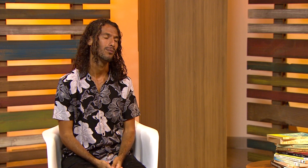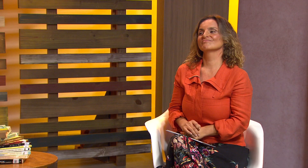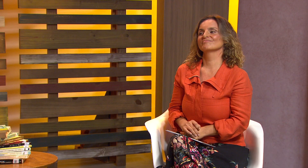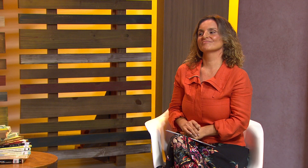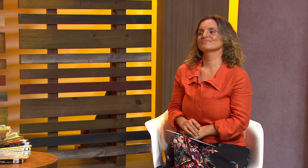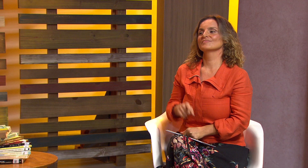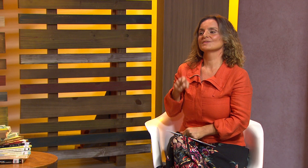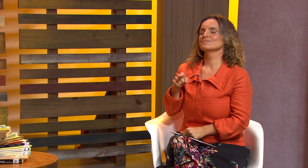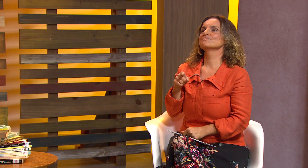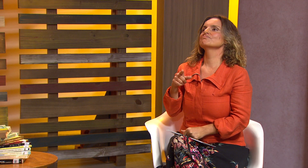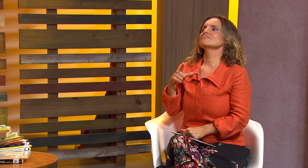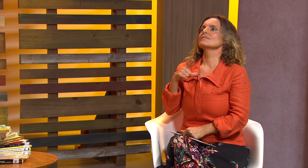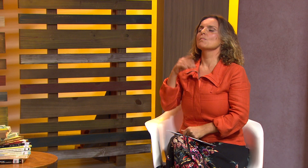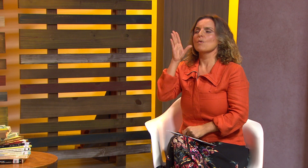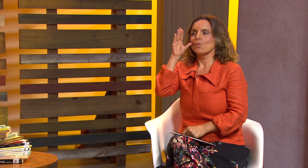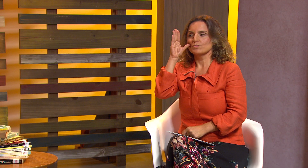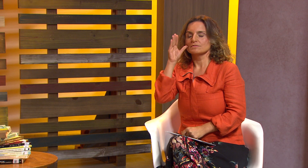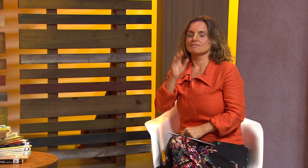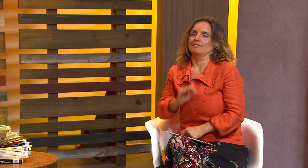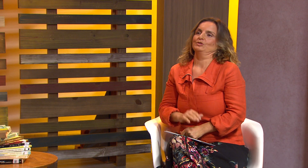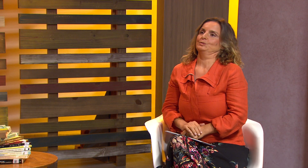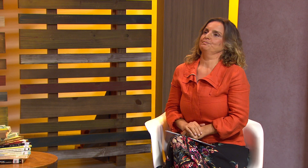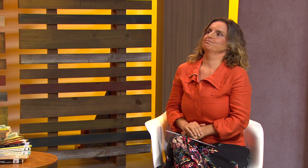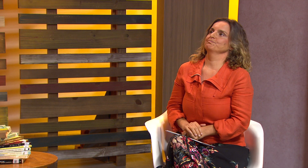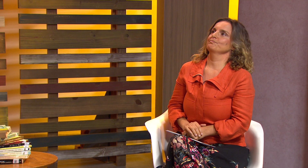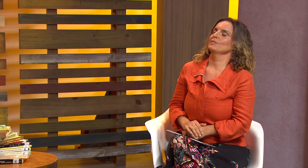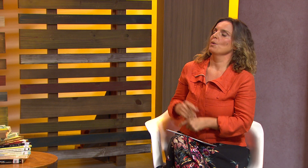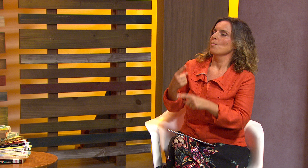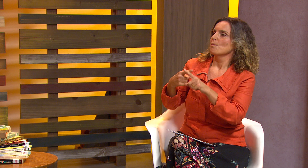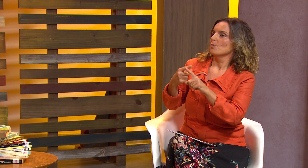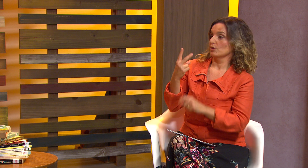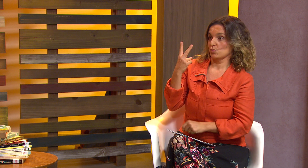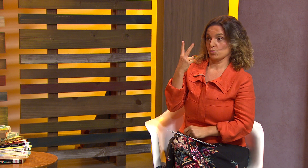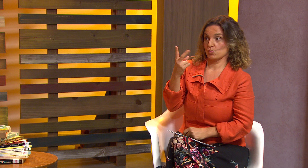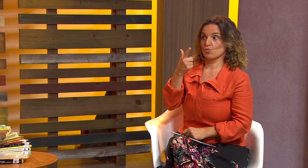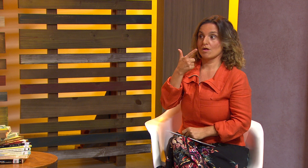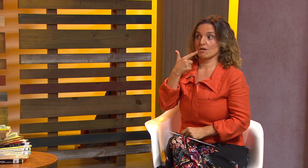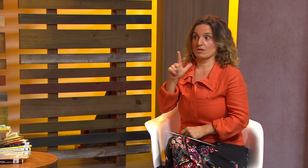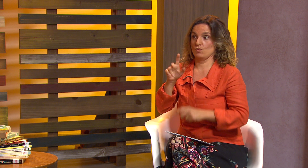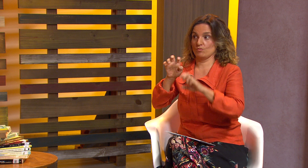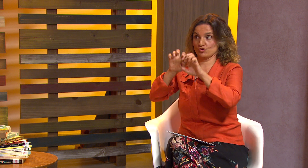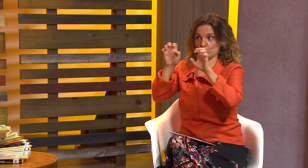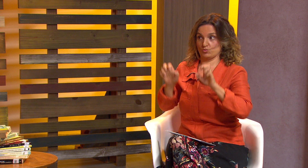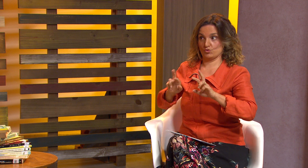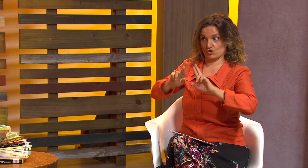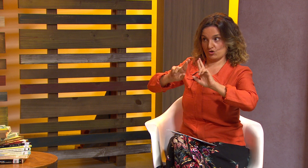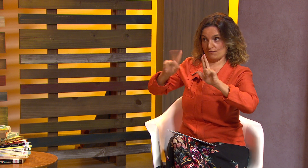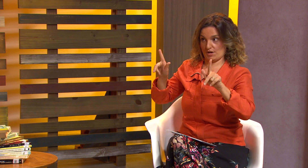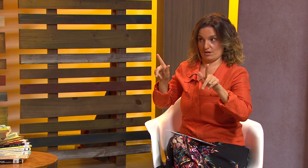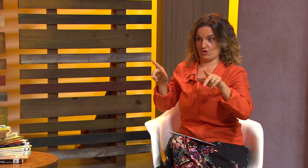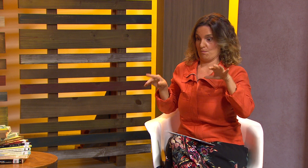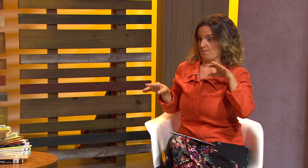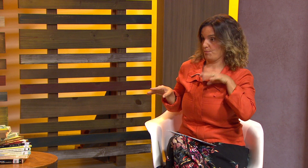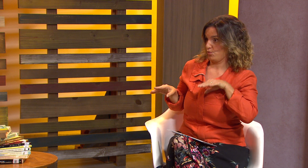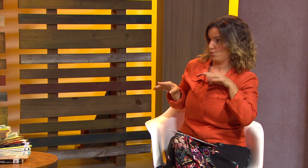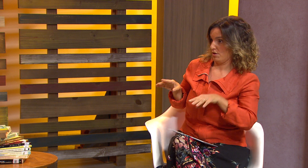muito tradicional isso. Eu tenho uma curiosidade, porque são duas línguas. de estrutura